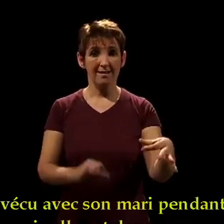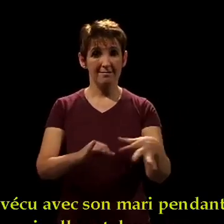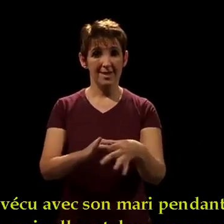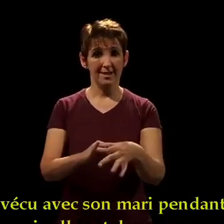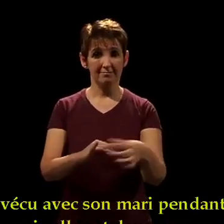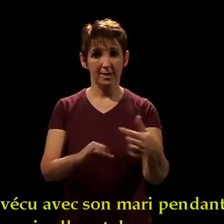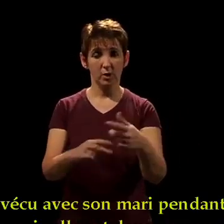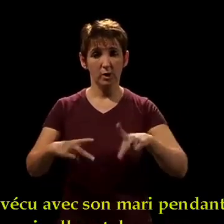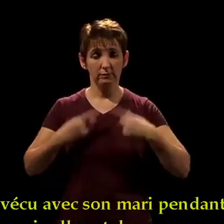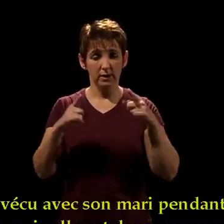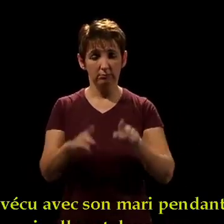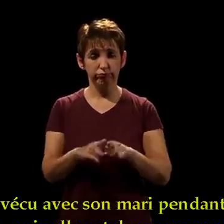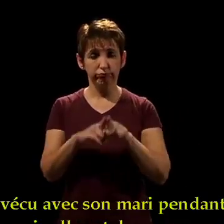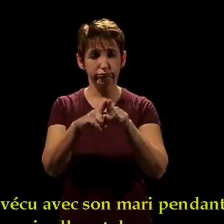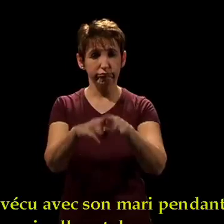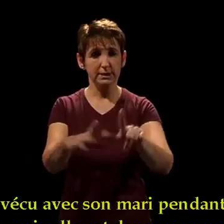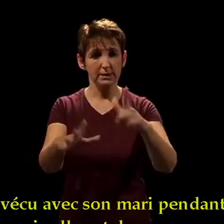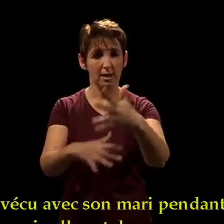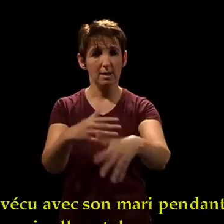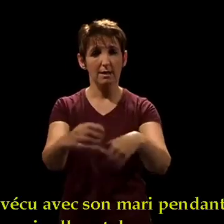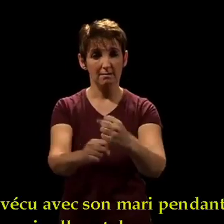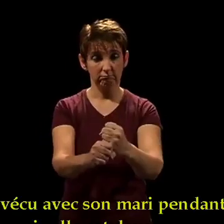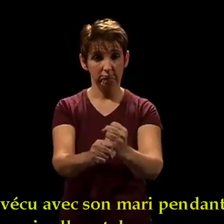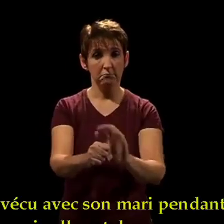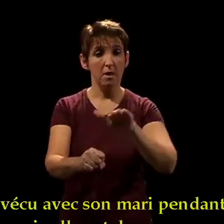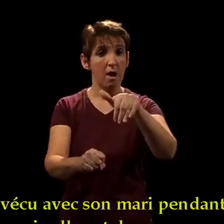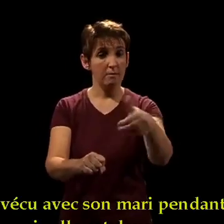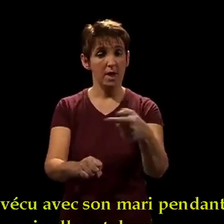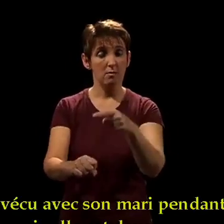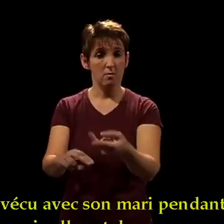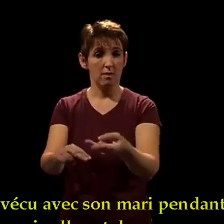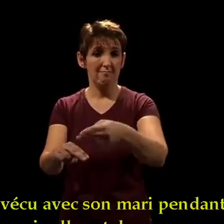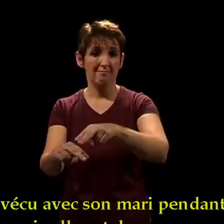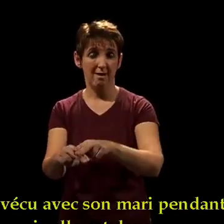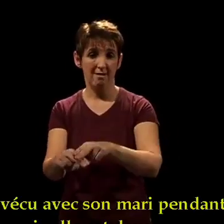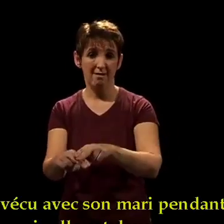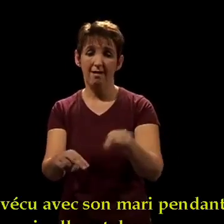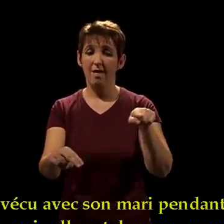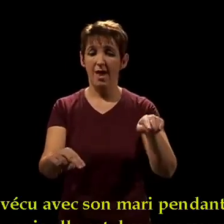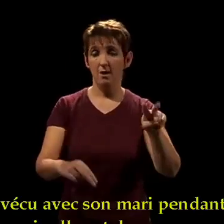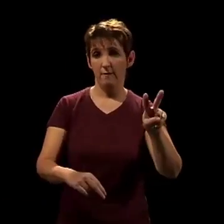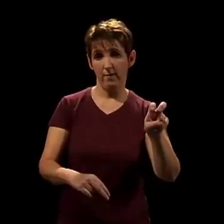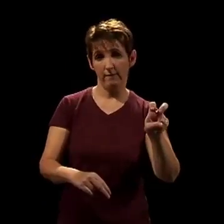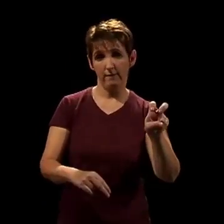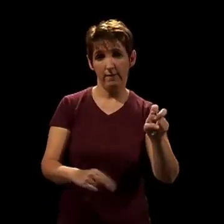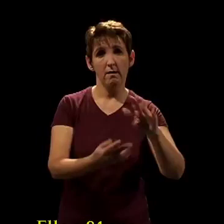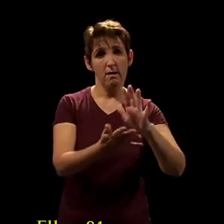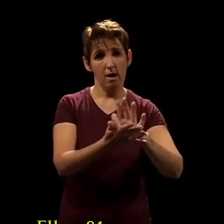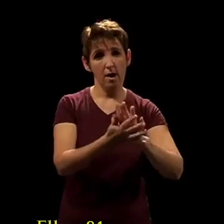Elle a vécu avec son mari pendant 7 ans, puis elle est devenue veuve.